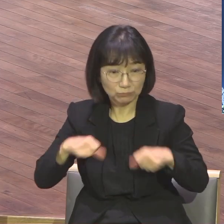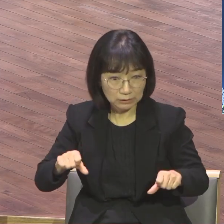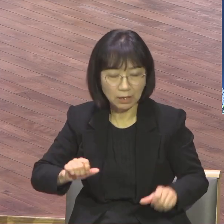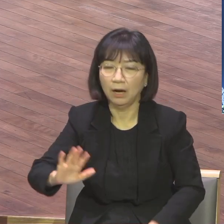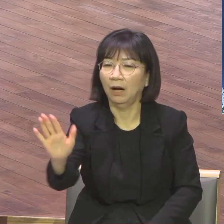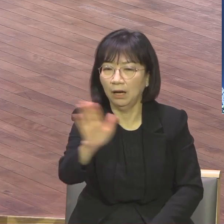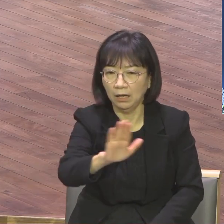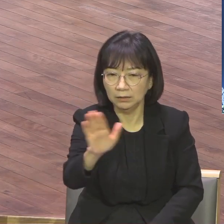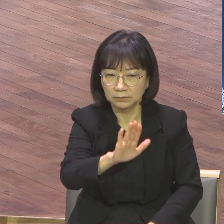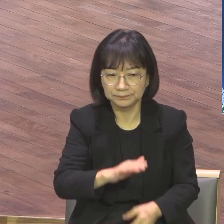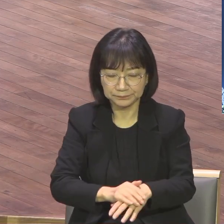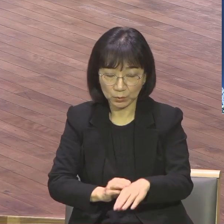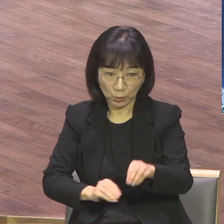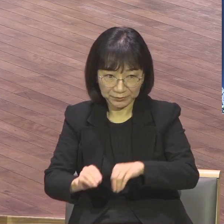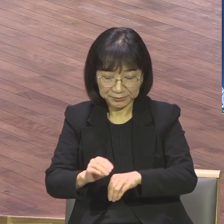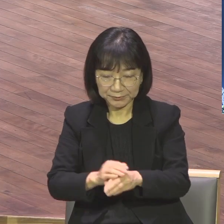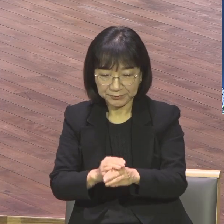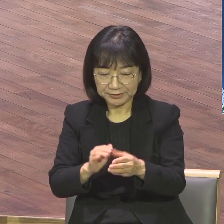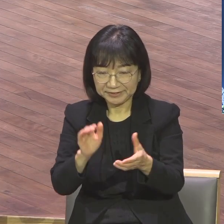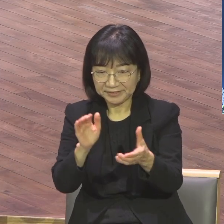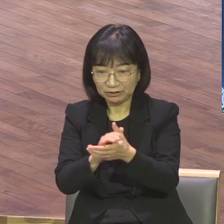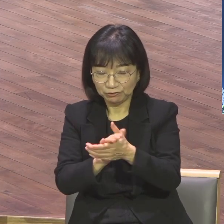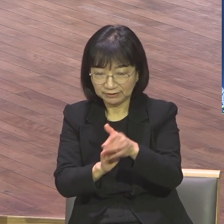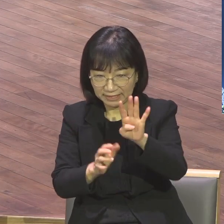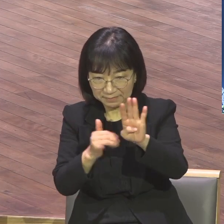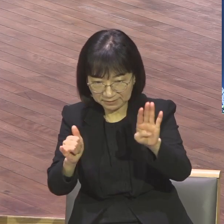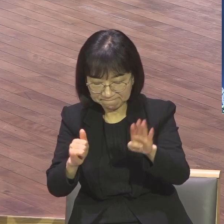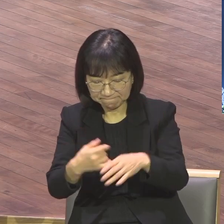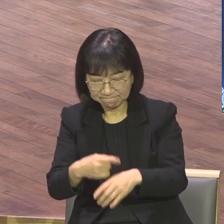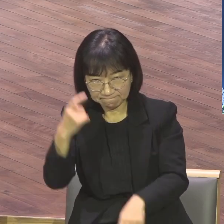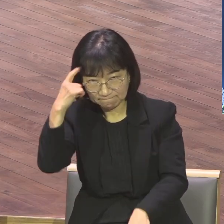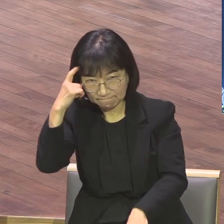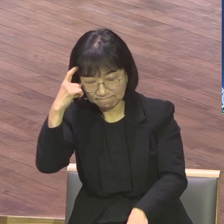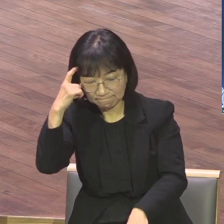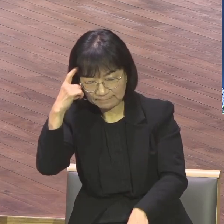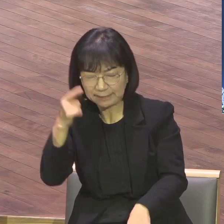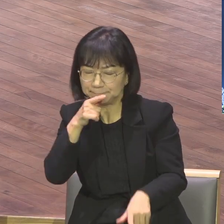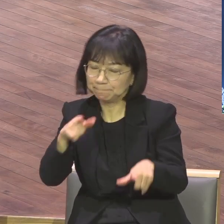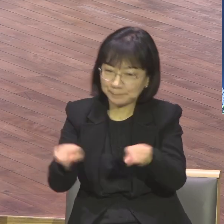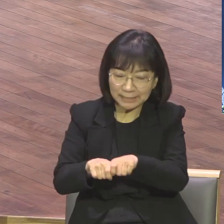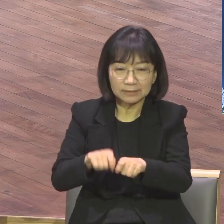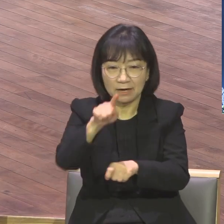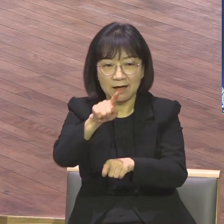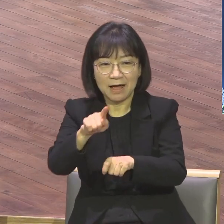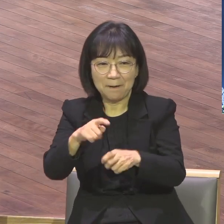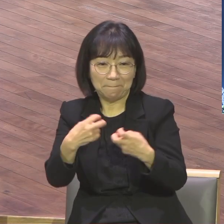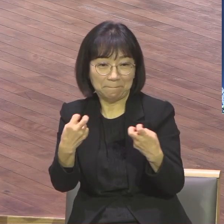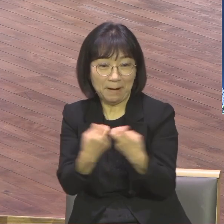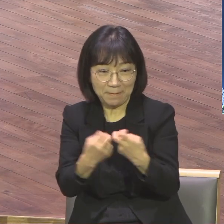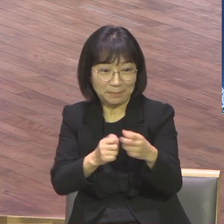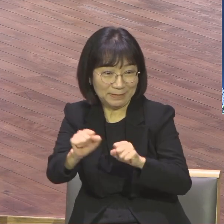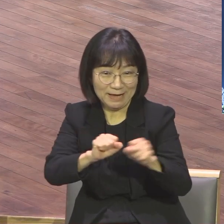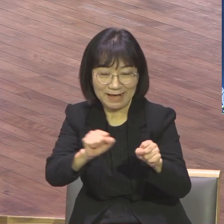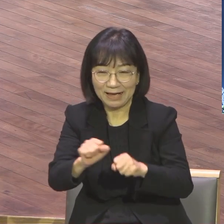내 친구 승부수를 던져버렸어. 결국 예수님께서 이들의 믿음